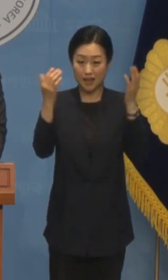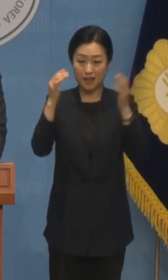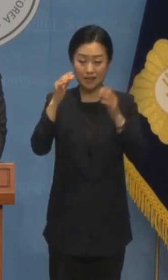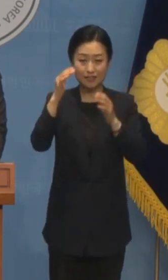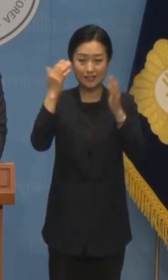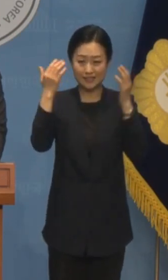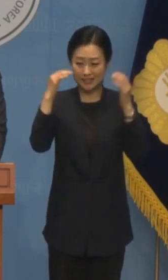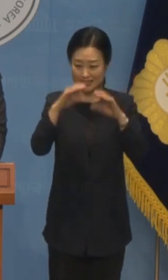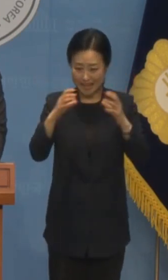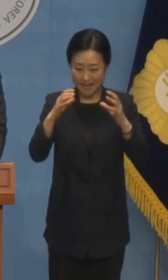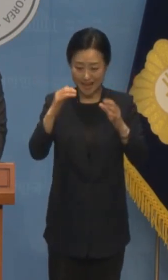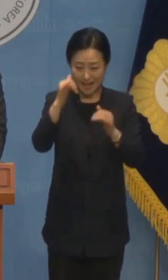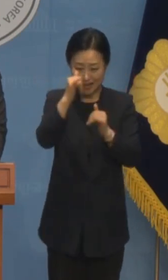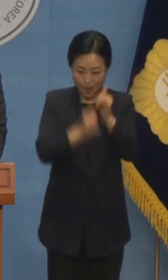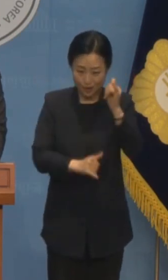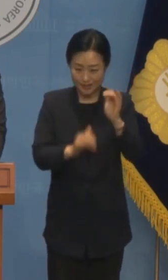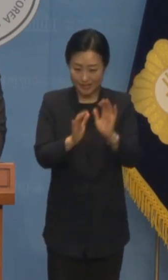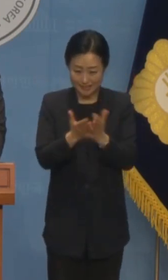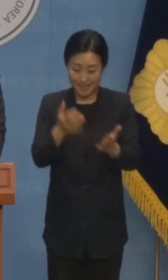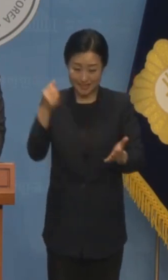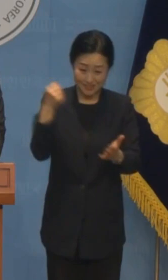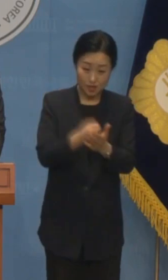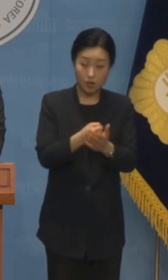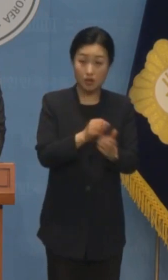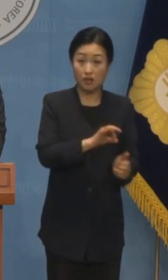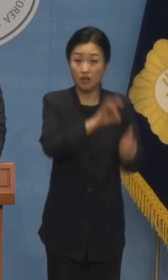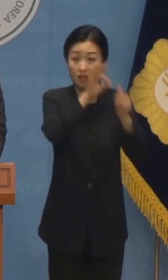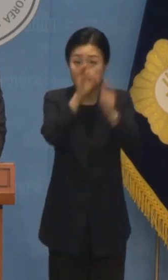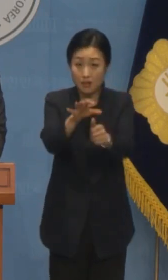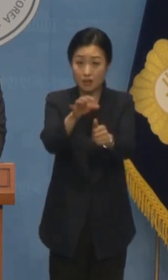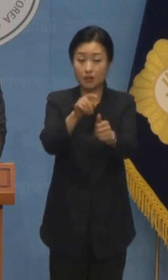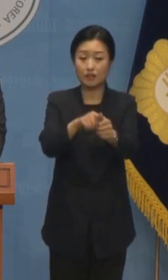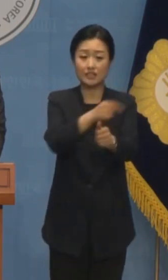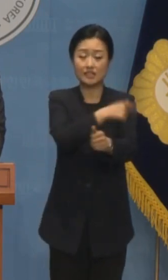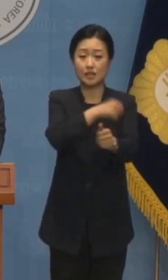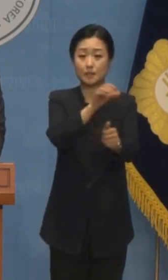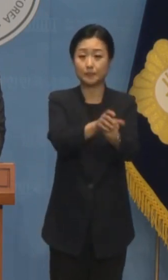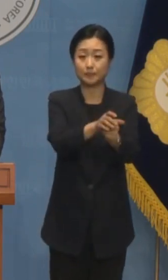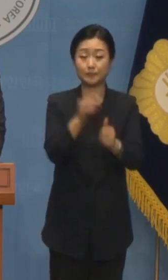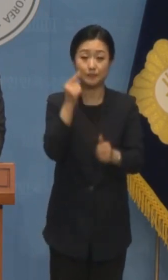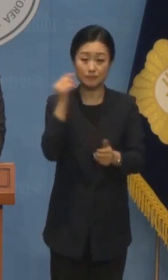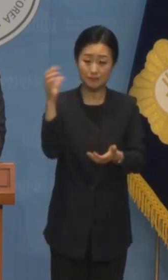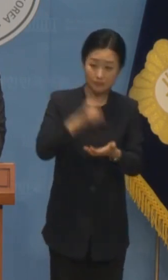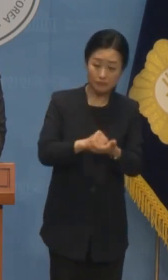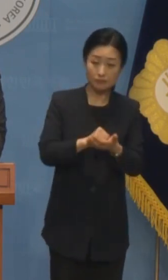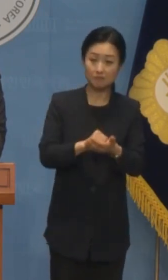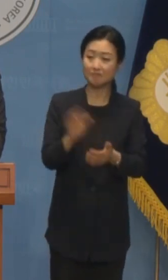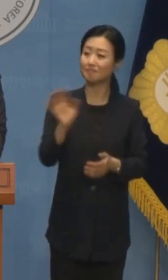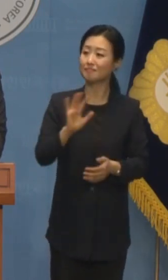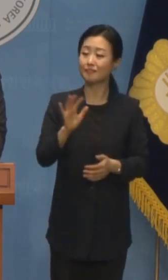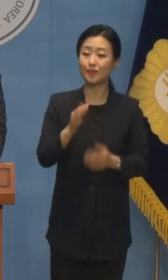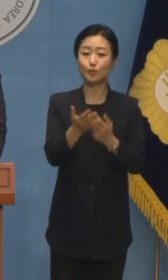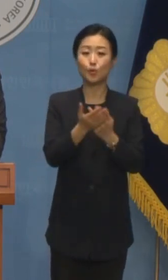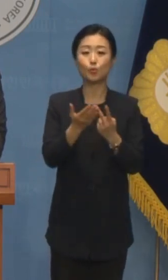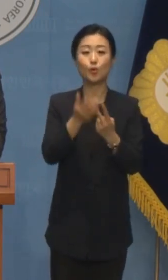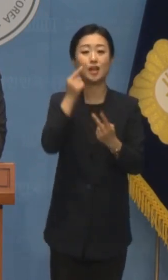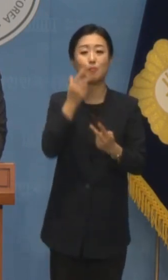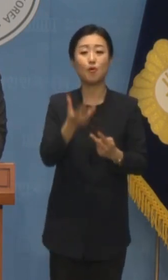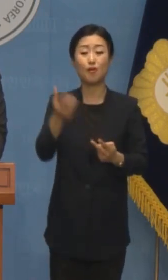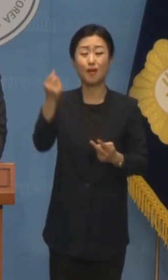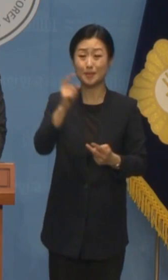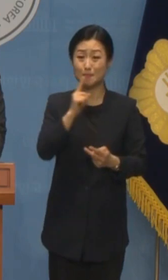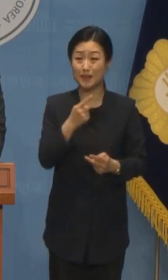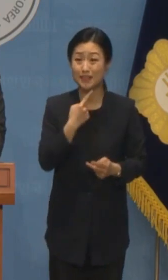뉴라이트 김주성 교수를 치데 이어 일제의 강제 징용을 부정하고 독도는 일본 영토라고